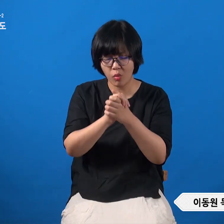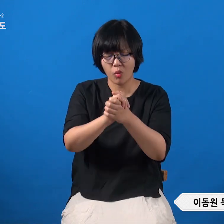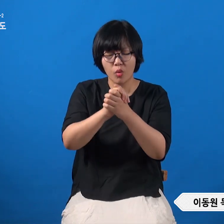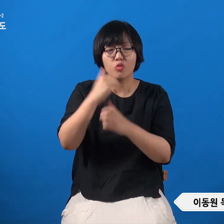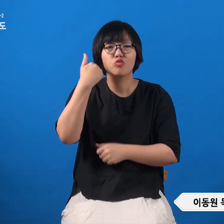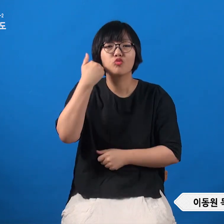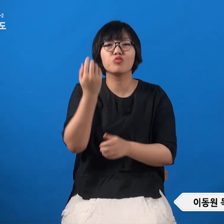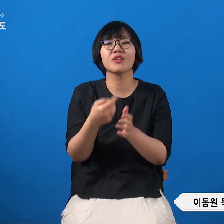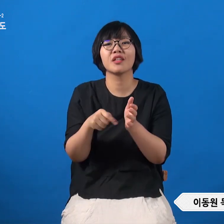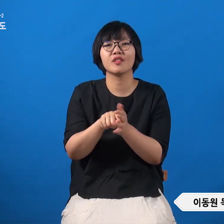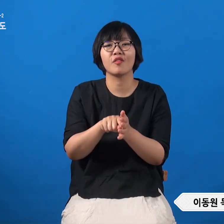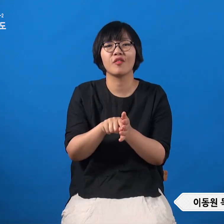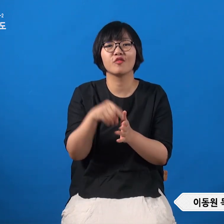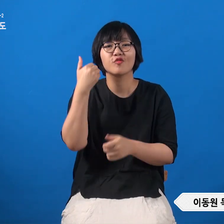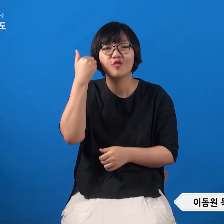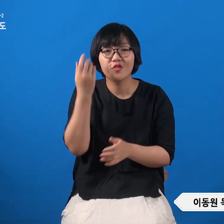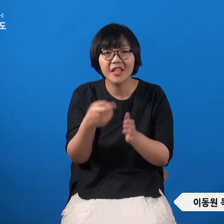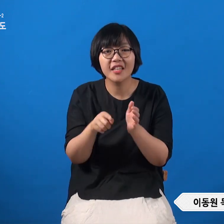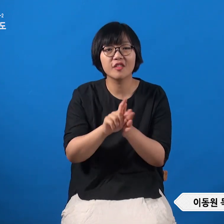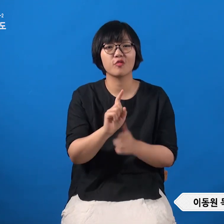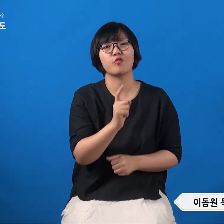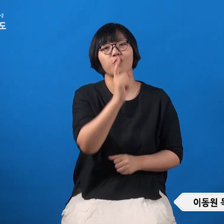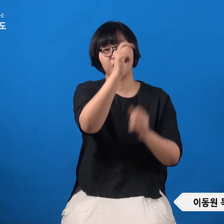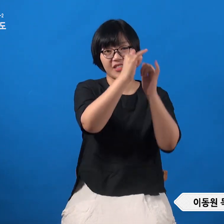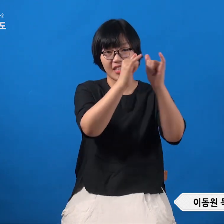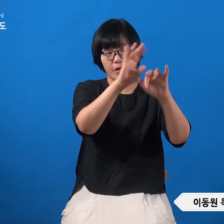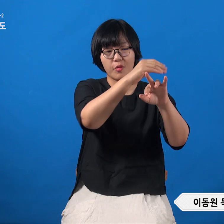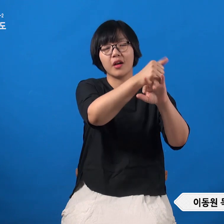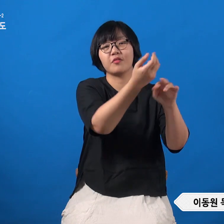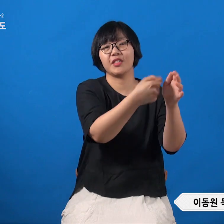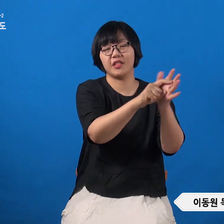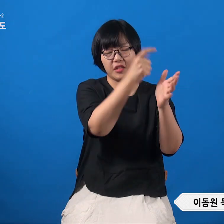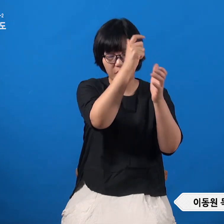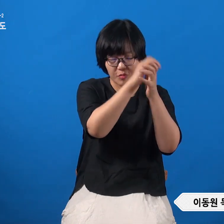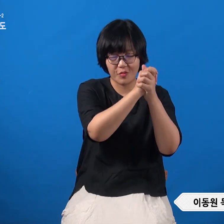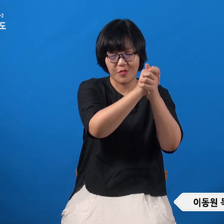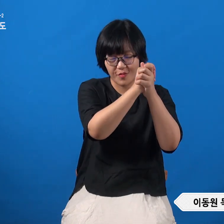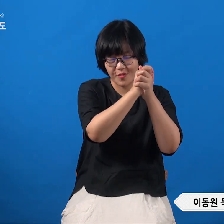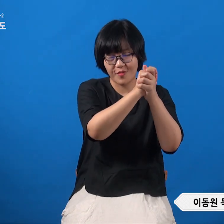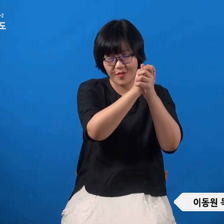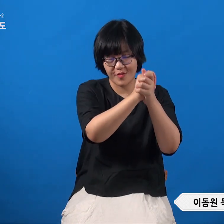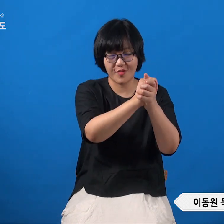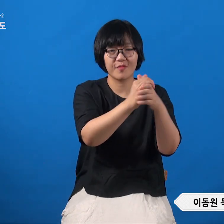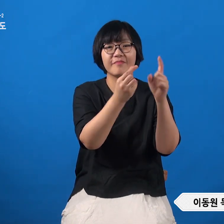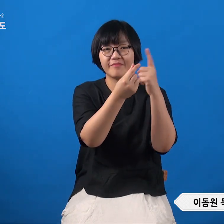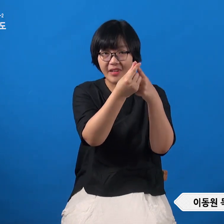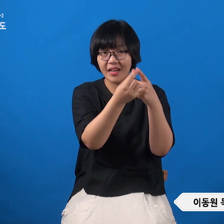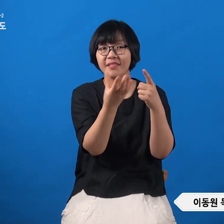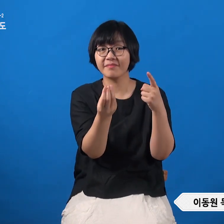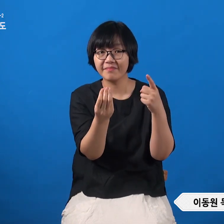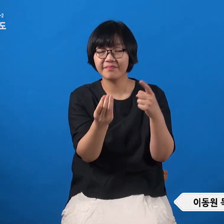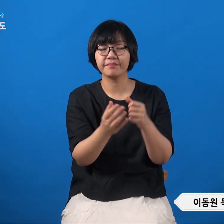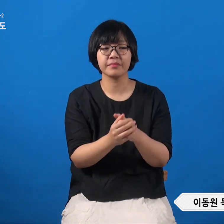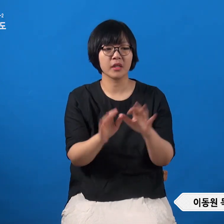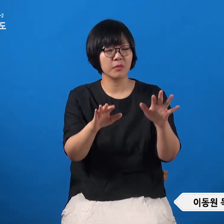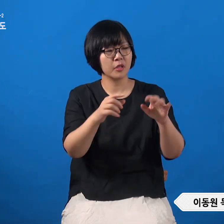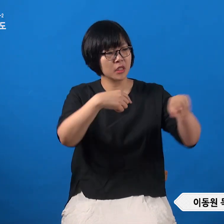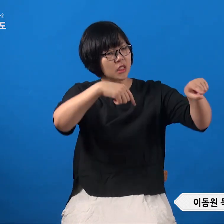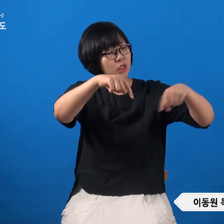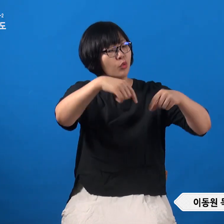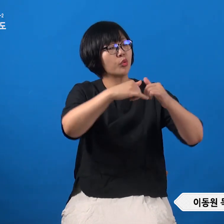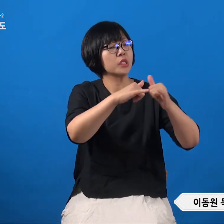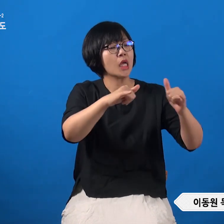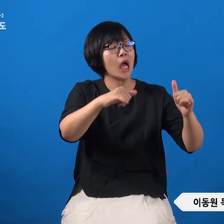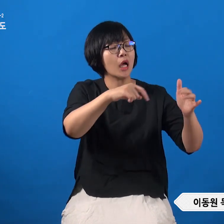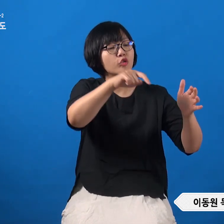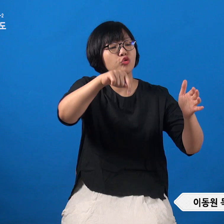올리고 중보기도를 시작한다고 하십시다. 그렇다면 우리는 지도자 중에서도 어떤